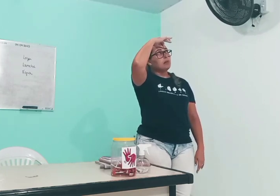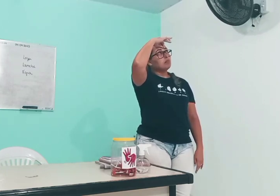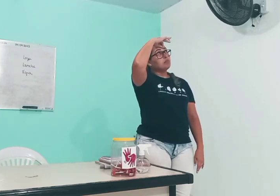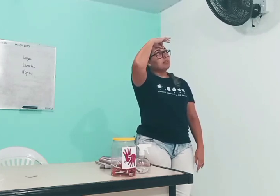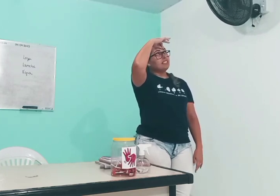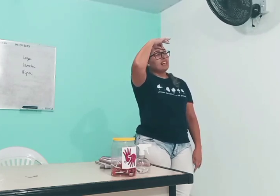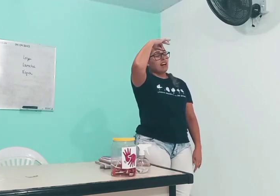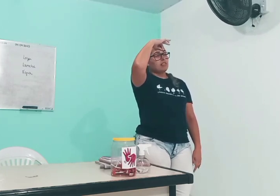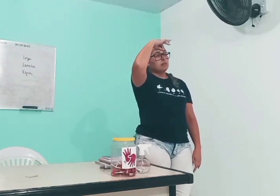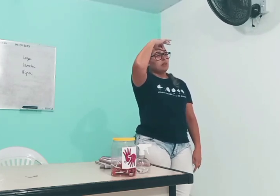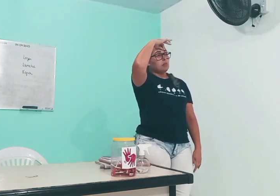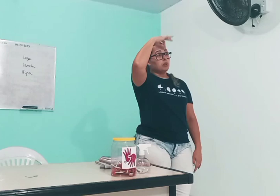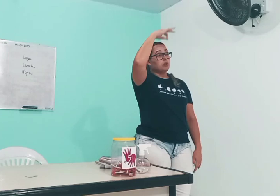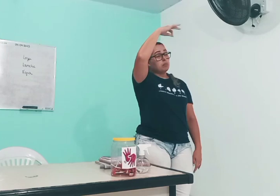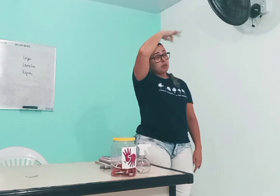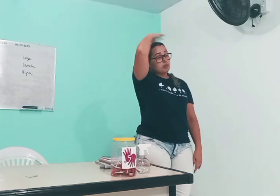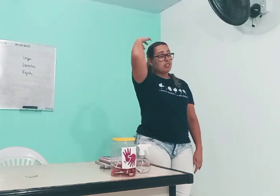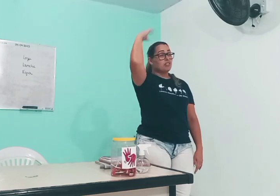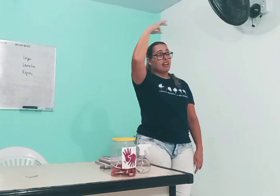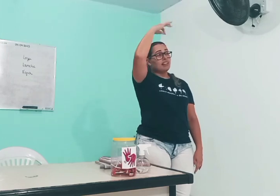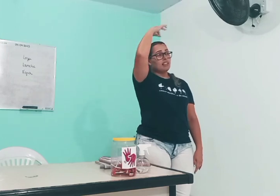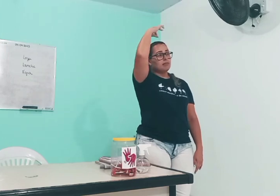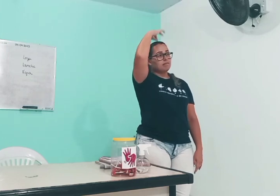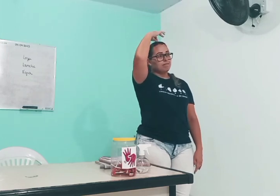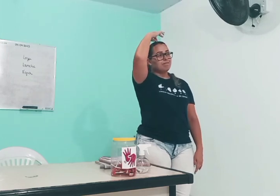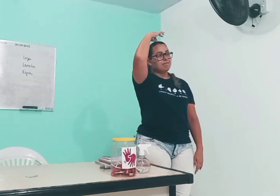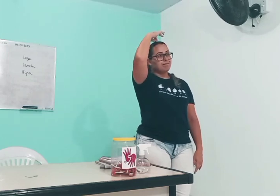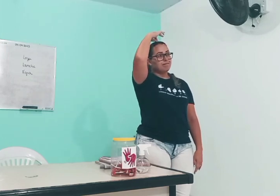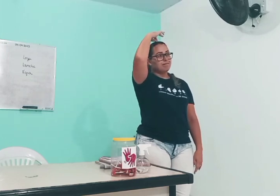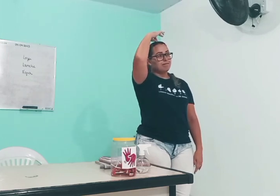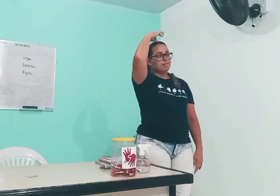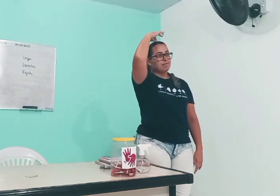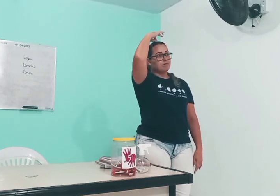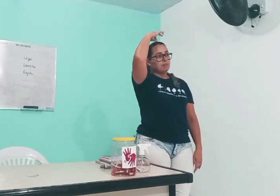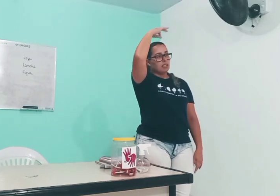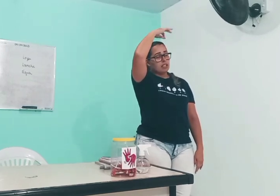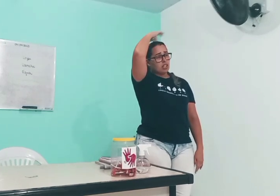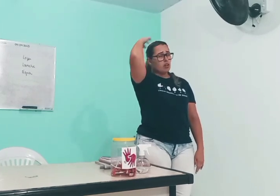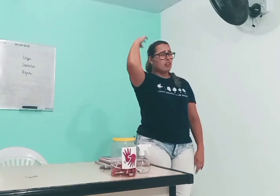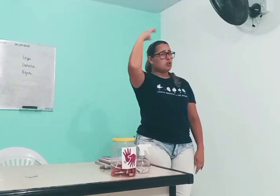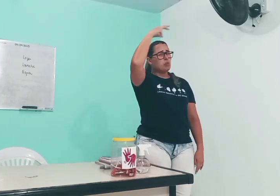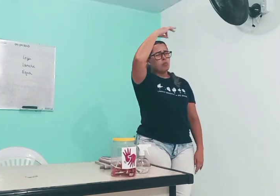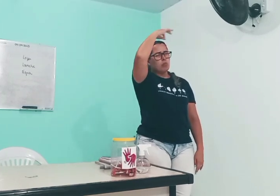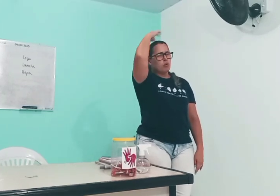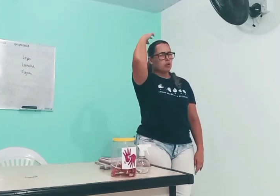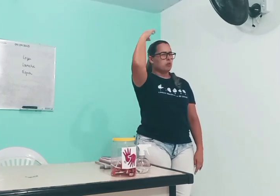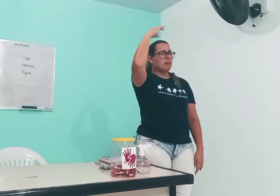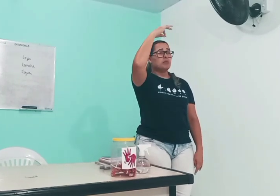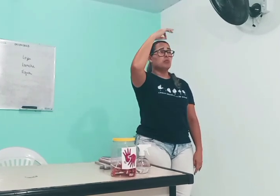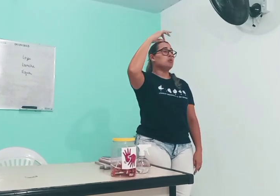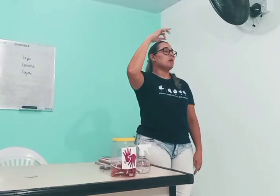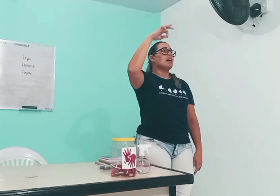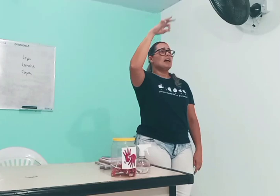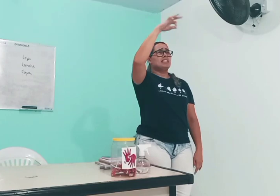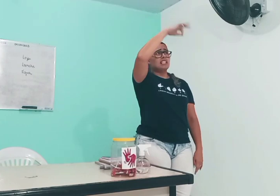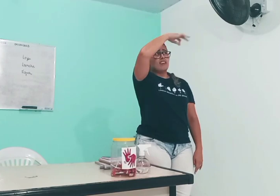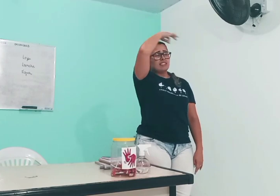não precisava, porque o Espírito Santo é aqui. E eu vejo muito, mas muito mesmo, gente fazendo